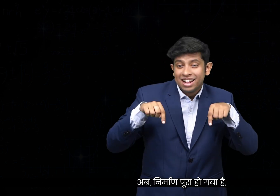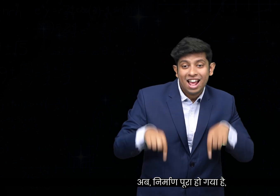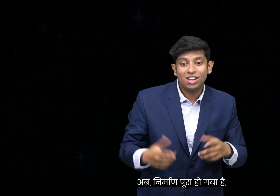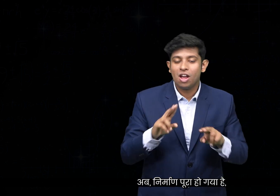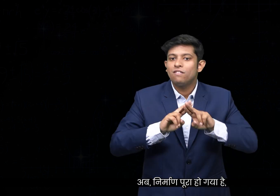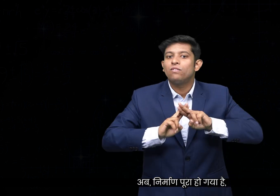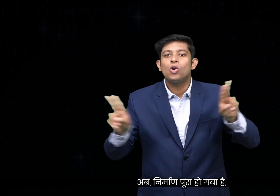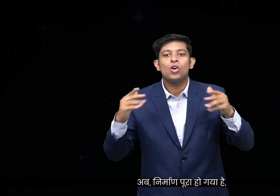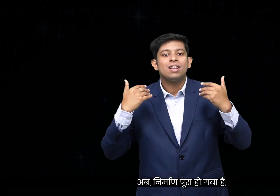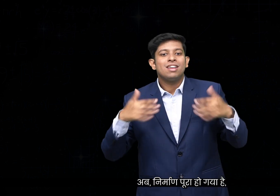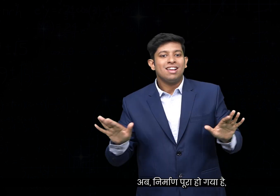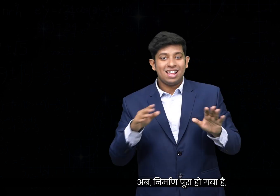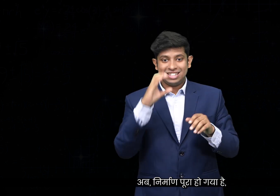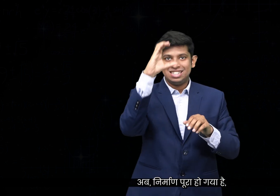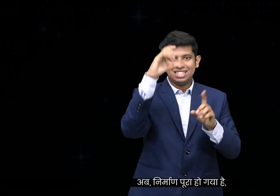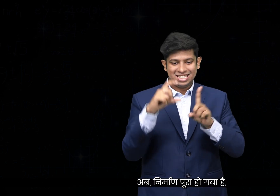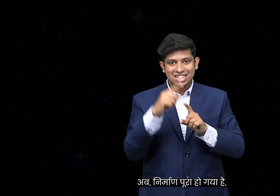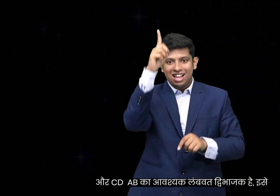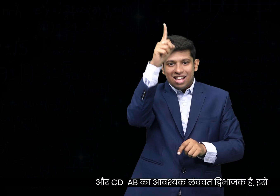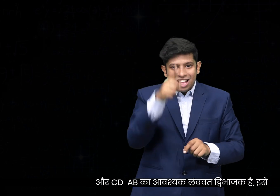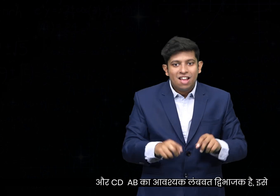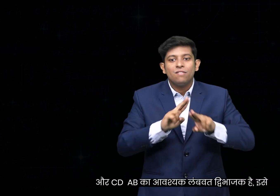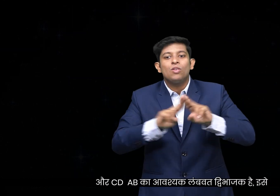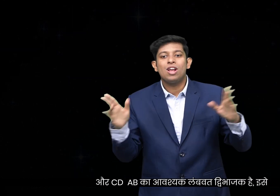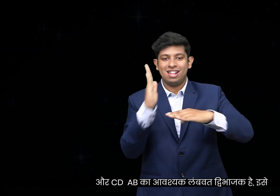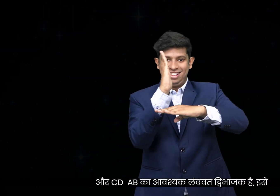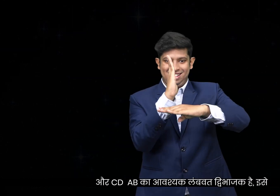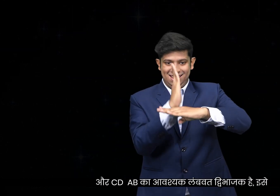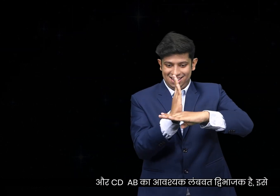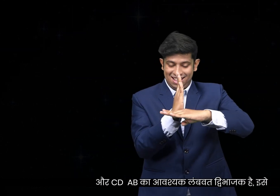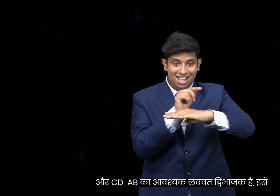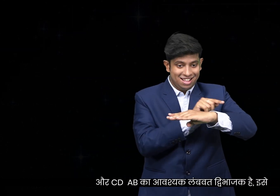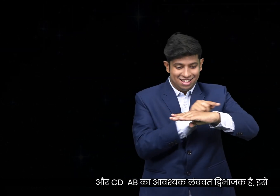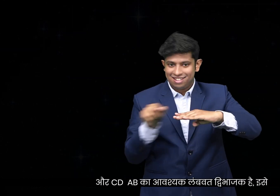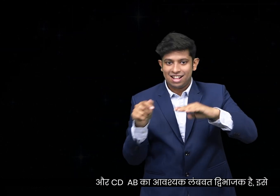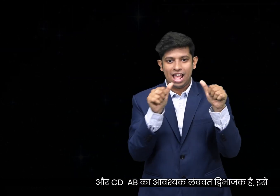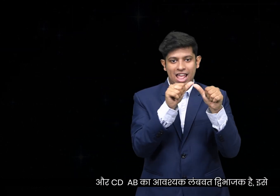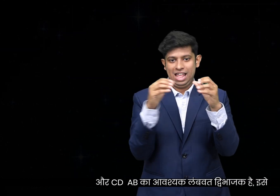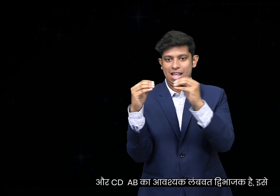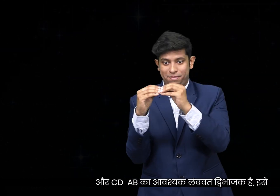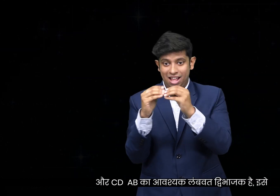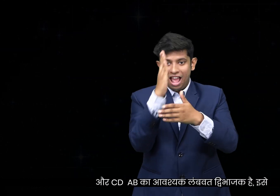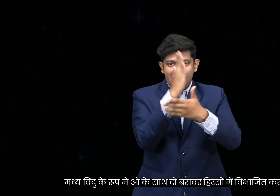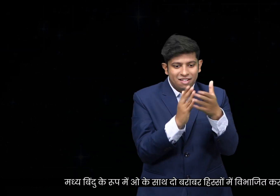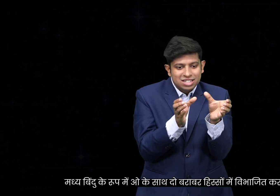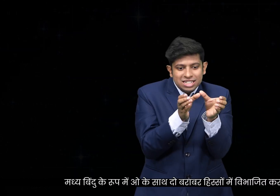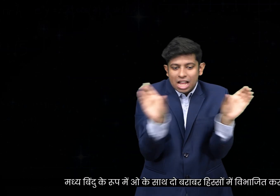अब निर्माण पूरा हो गया है और CD AB का आवश्यक लंबवत द्विभाजक है। इसे मध्य बिंदु